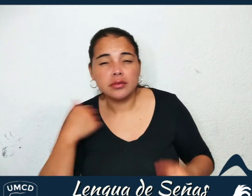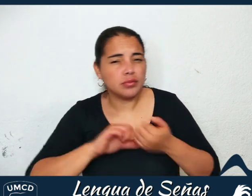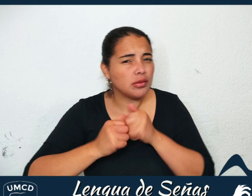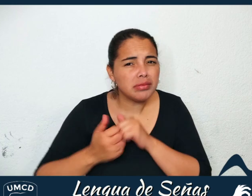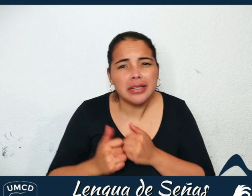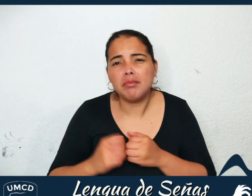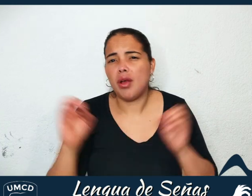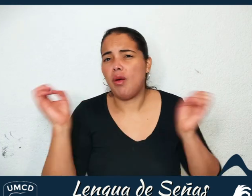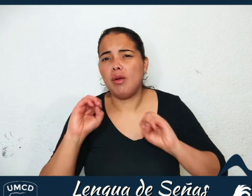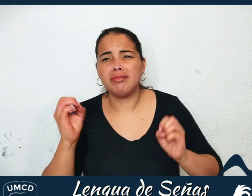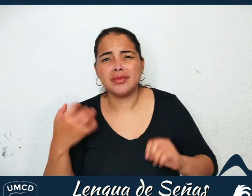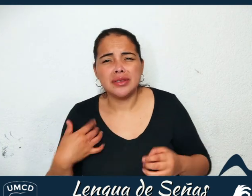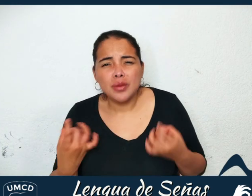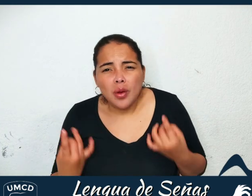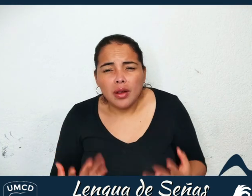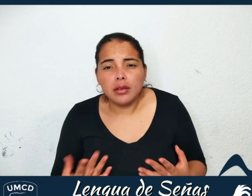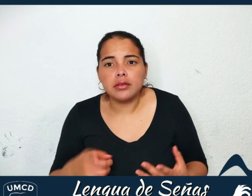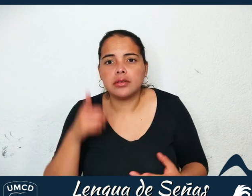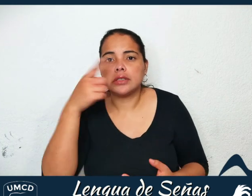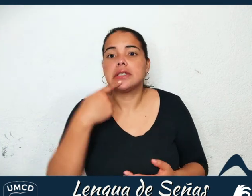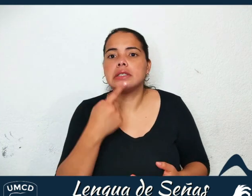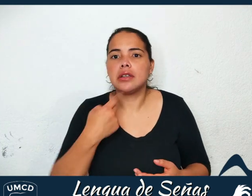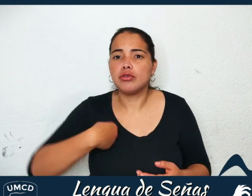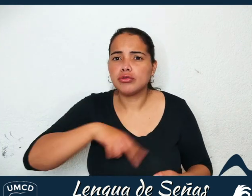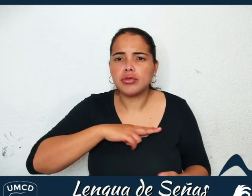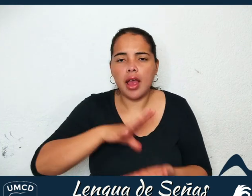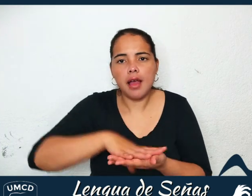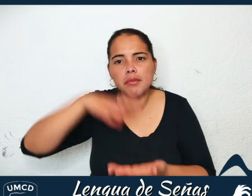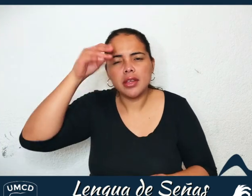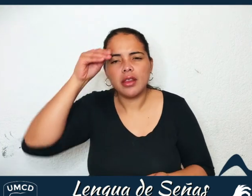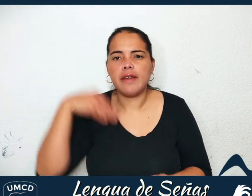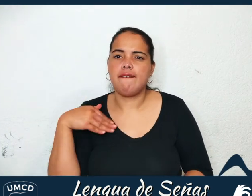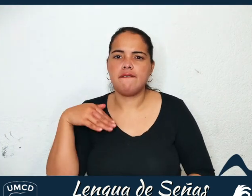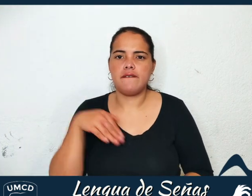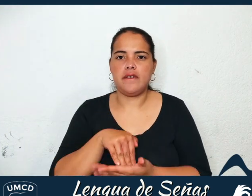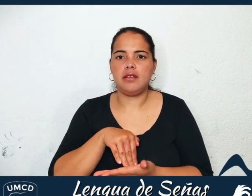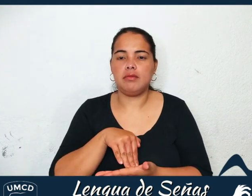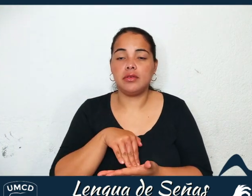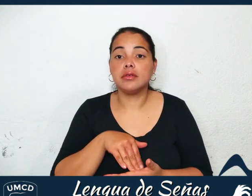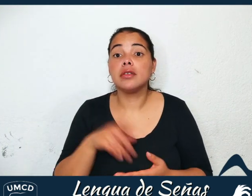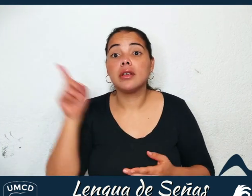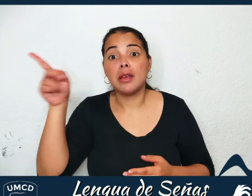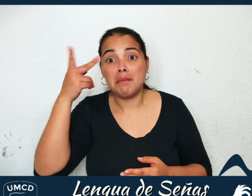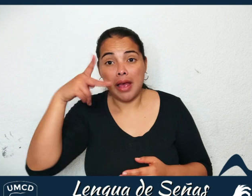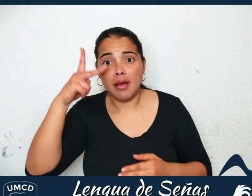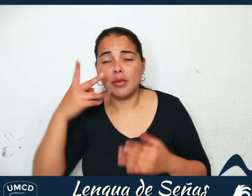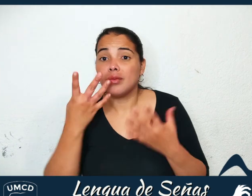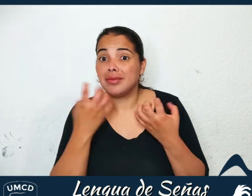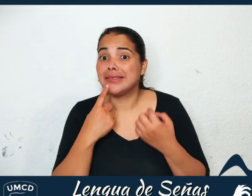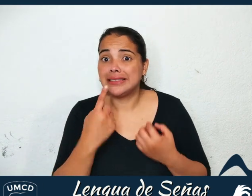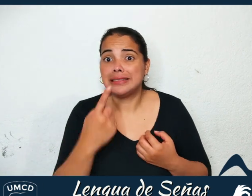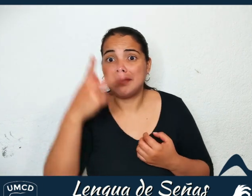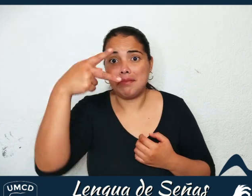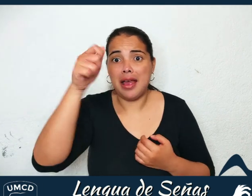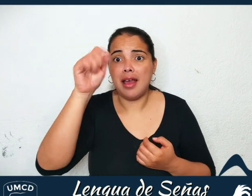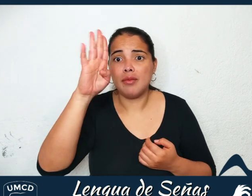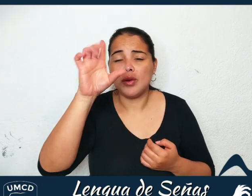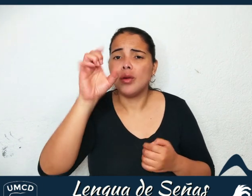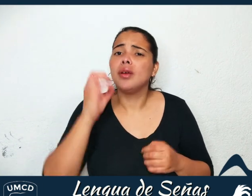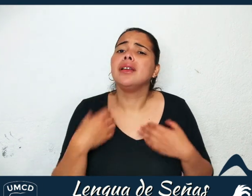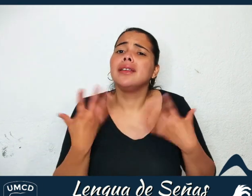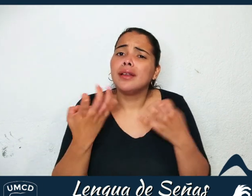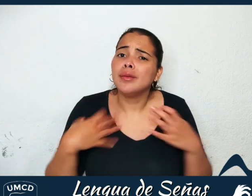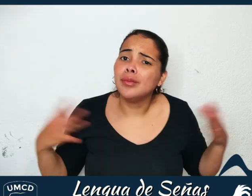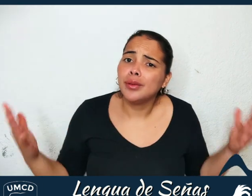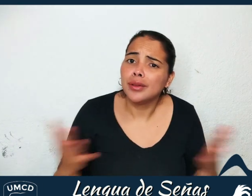mantenernos firmes. Si bien la primera carta Pablo había escrito con el motivo de afianzar a los hermanos, de enderezar